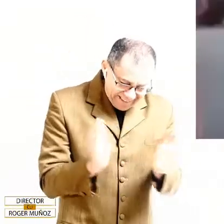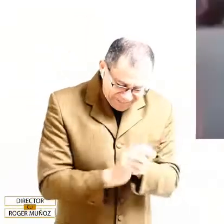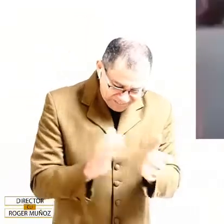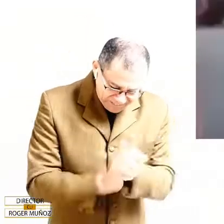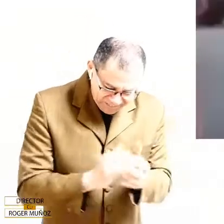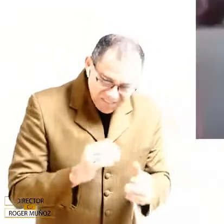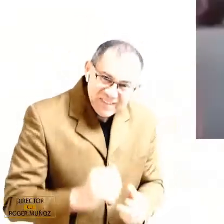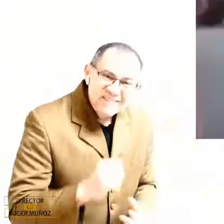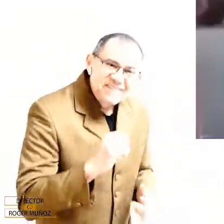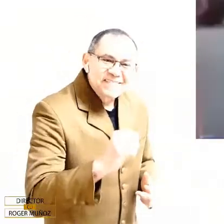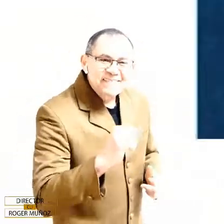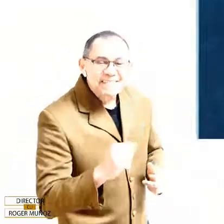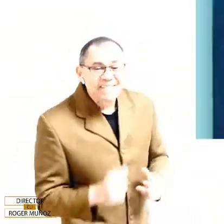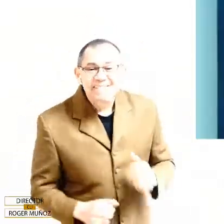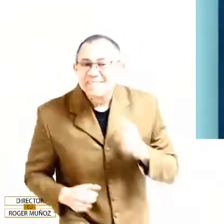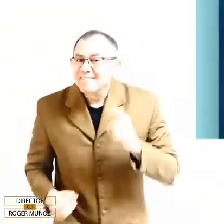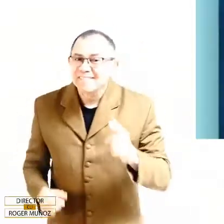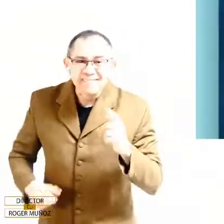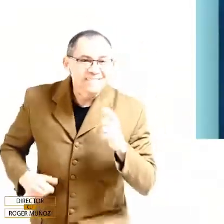¡Aleluya!